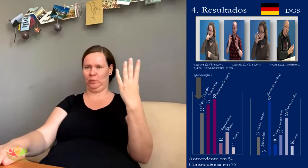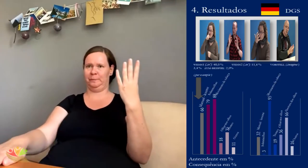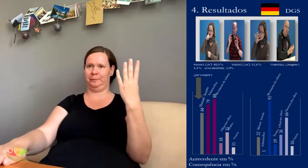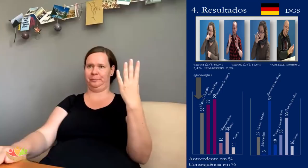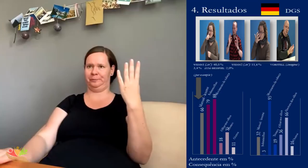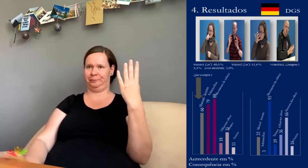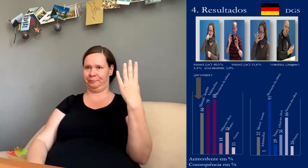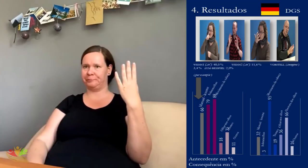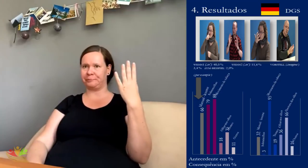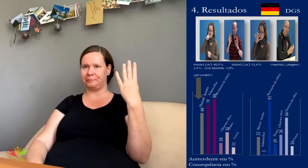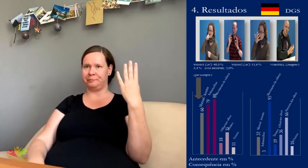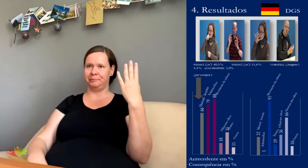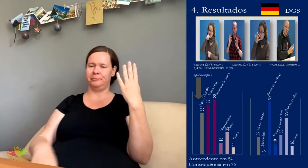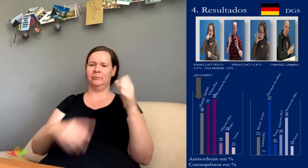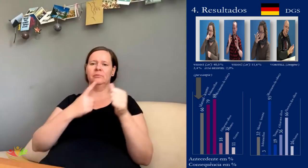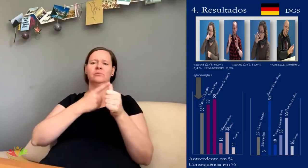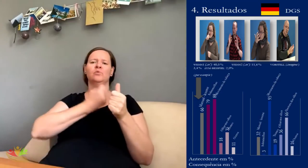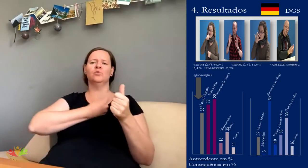dados.